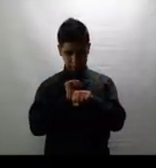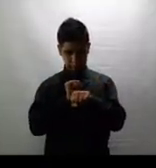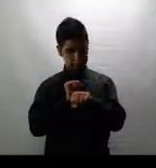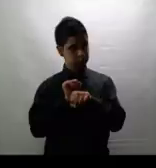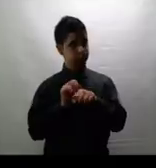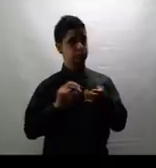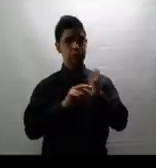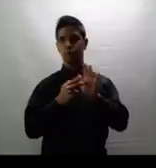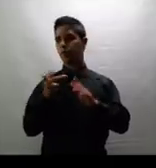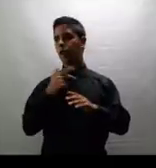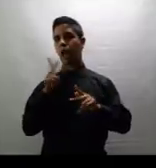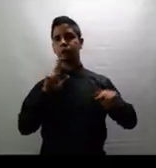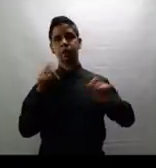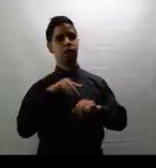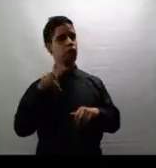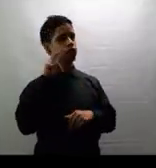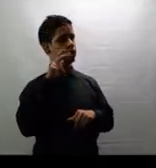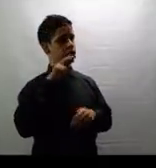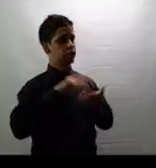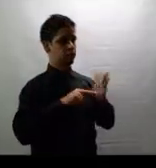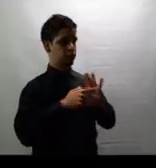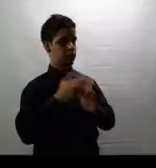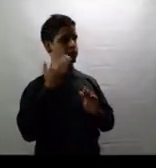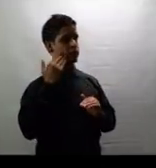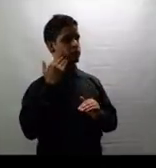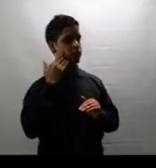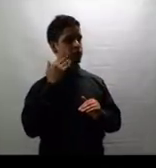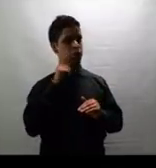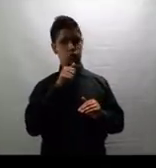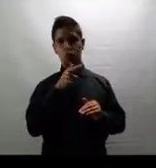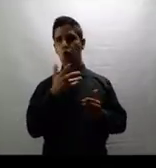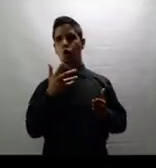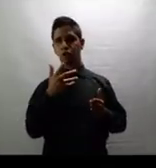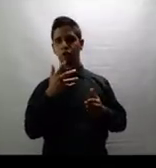está viendo y escuchando por favor y